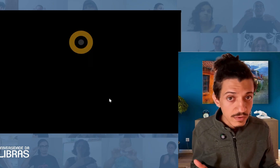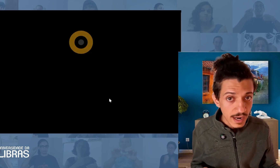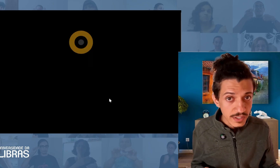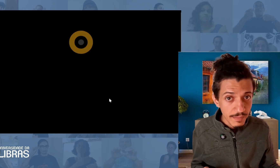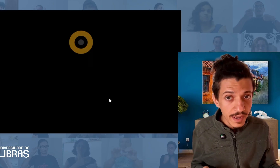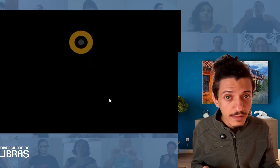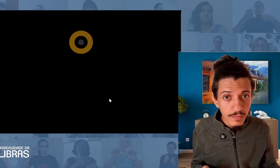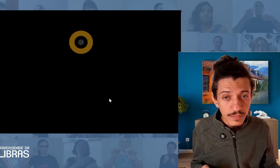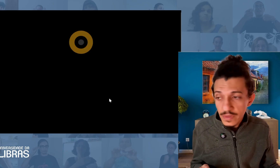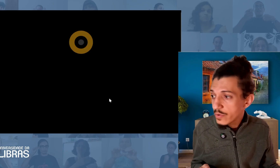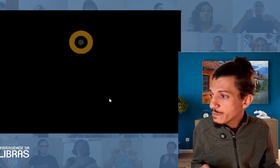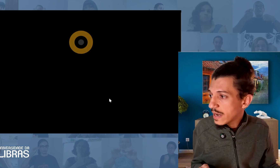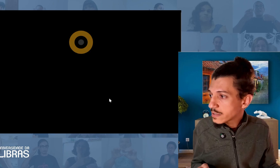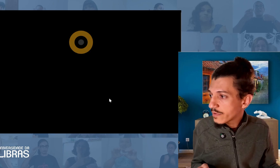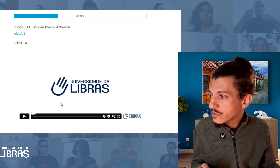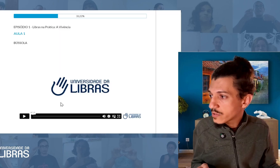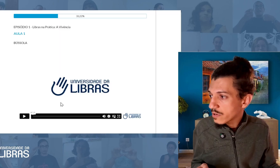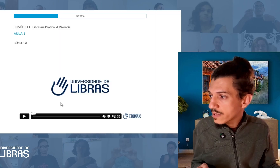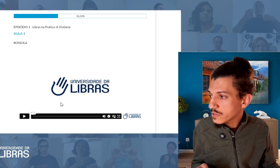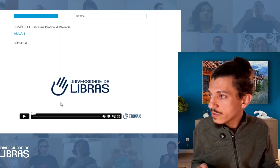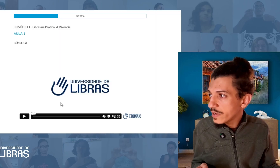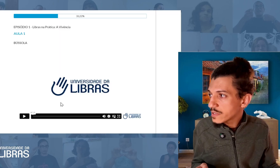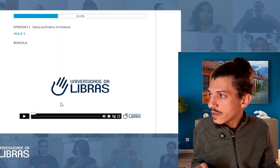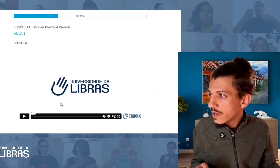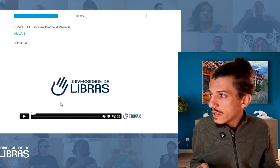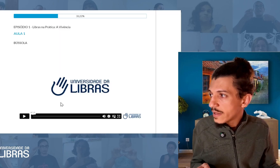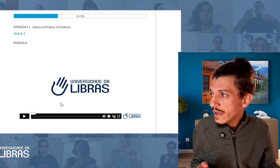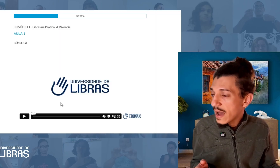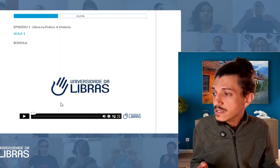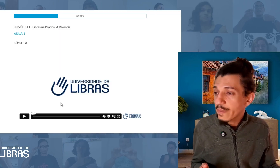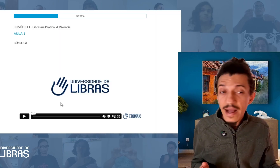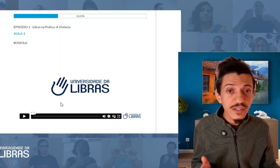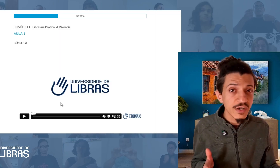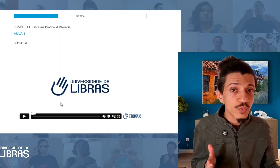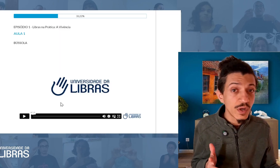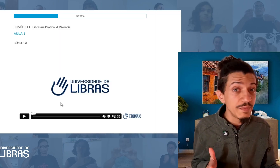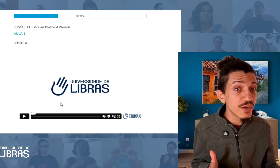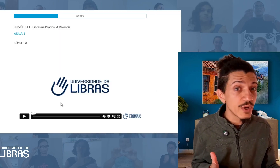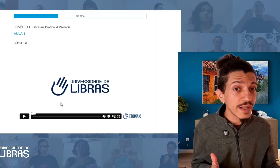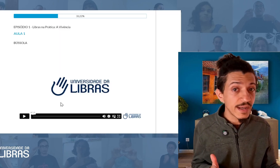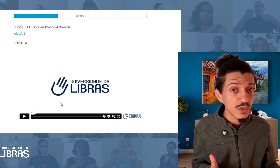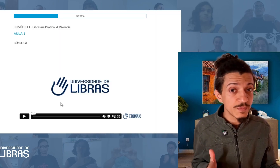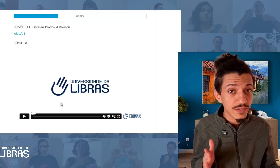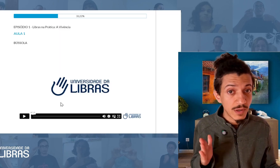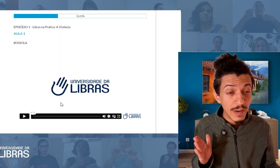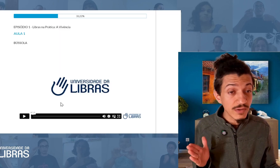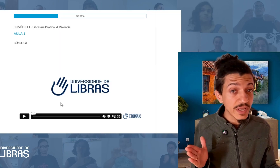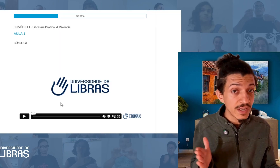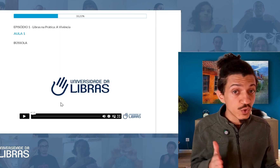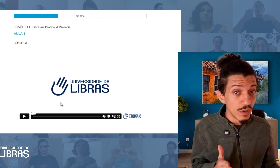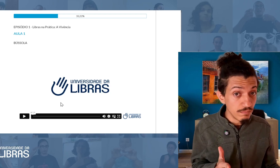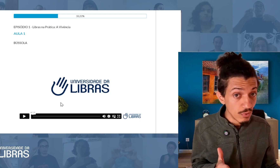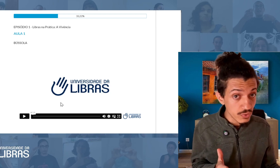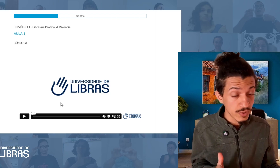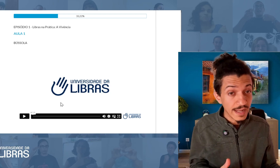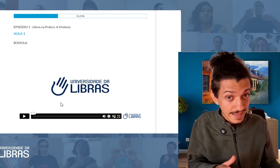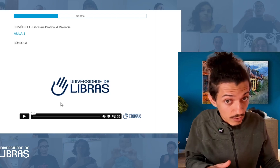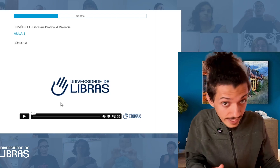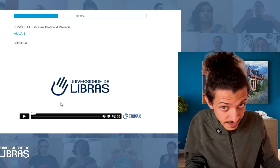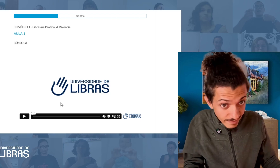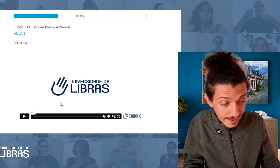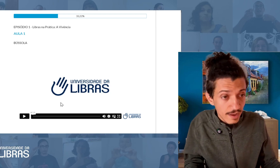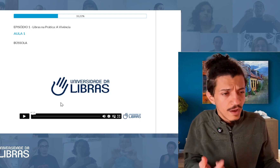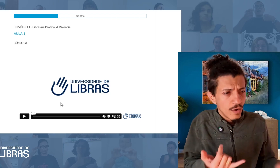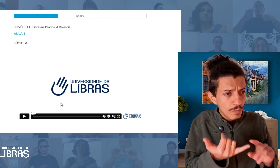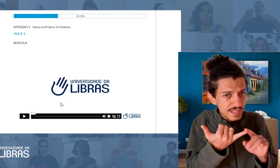Começa com relaxamento, tem um espaço para fazer suas anotações. Tem as práticas com as minhas orientações passo a passo, que é a sua bússola daquilo